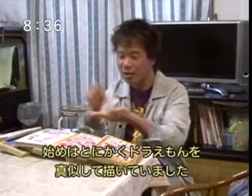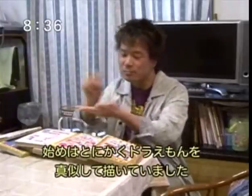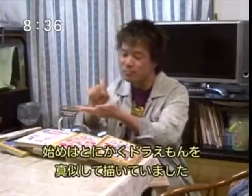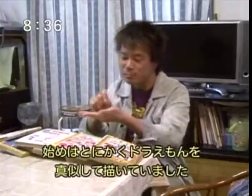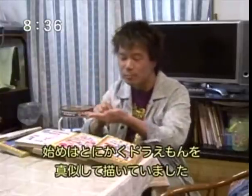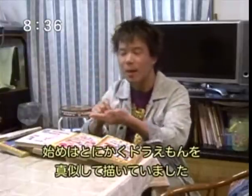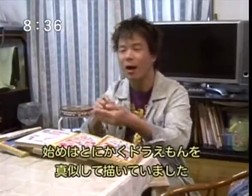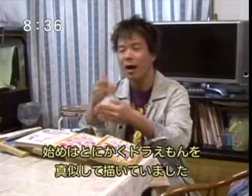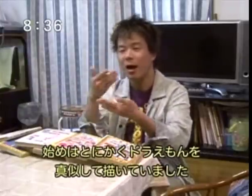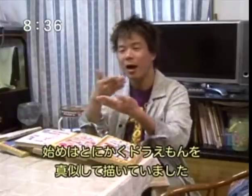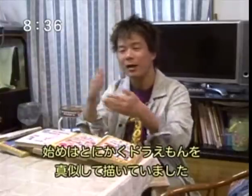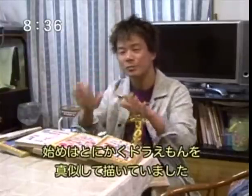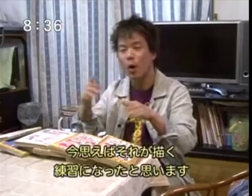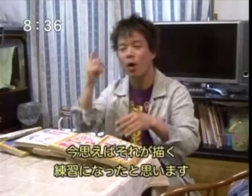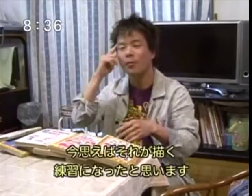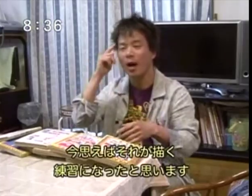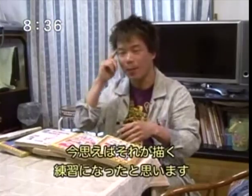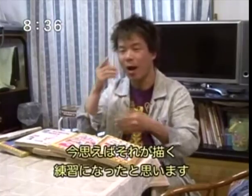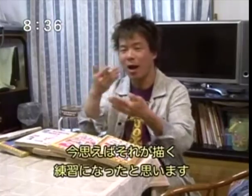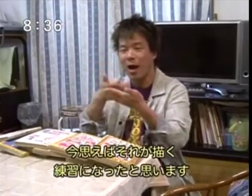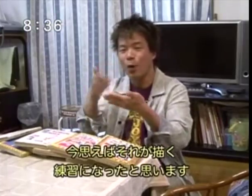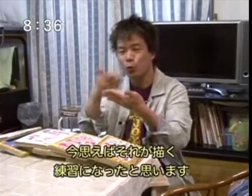今思えばそれが描く練習になったと思います。